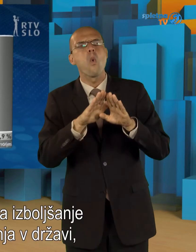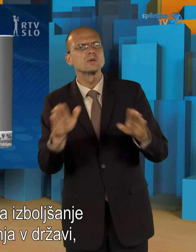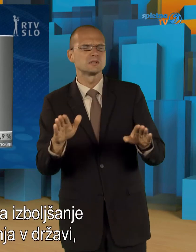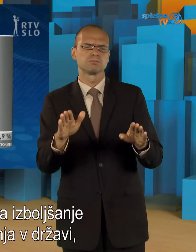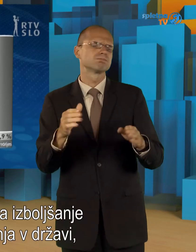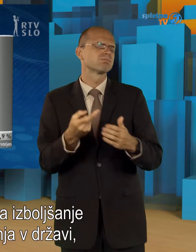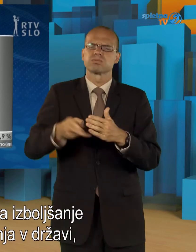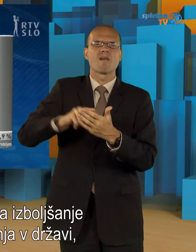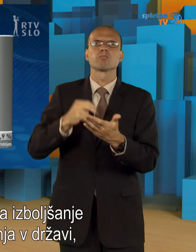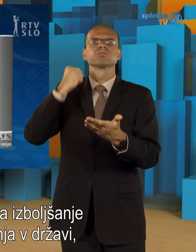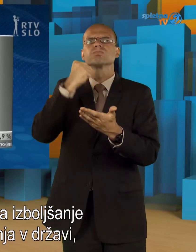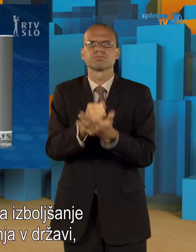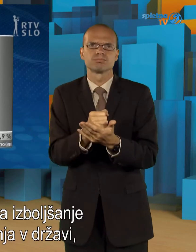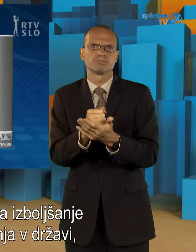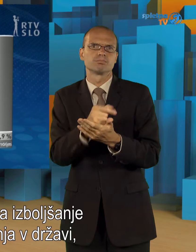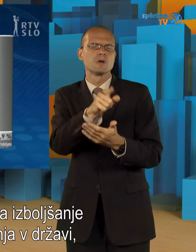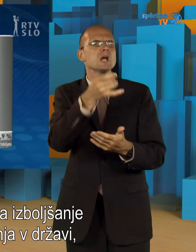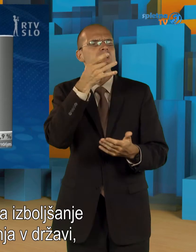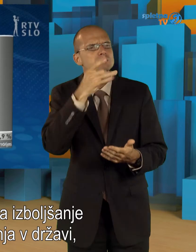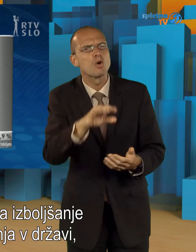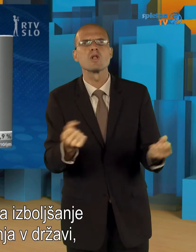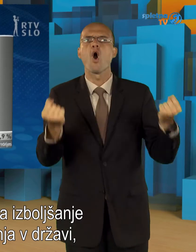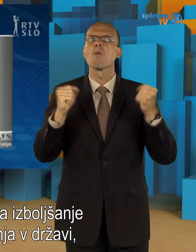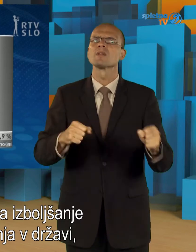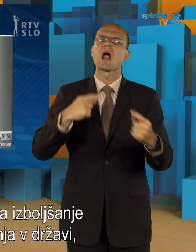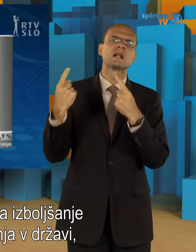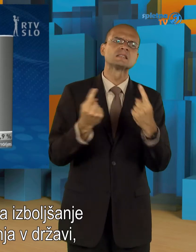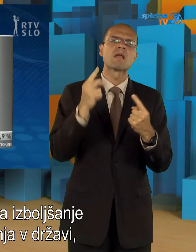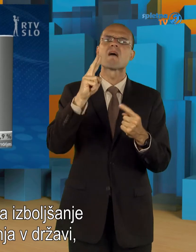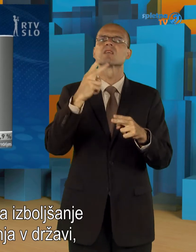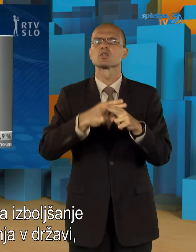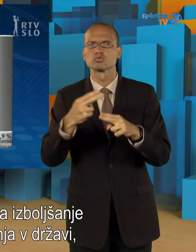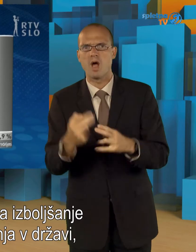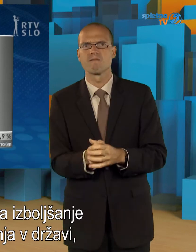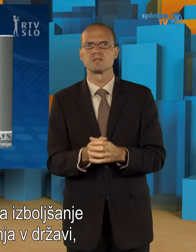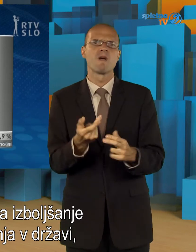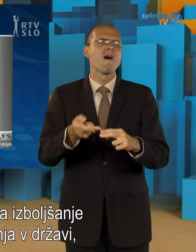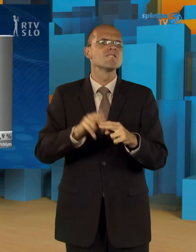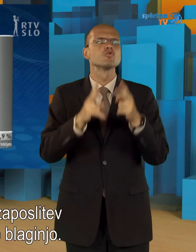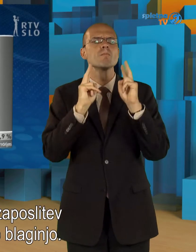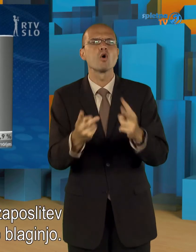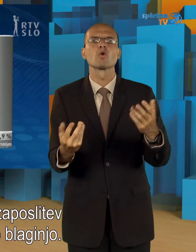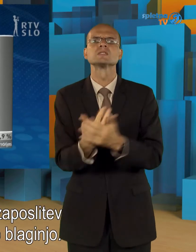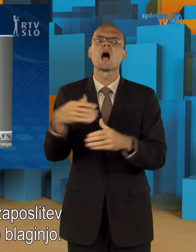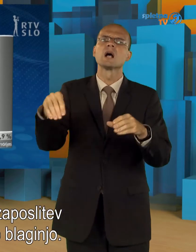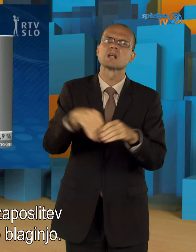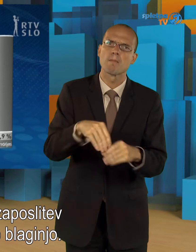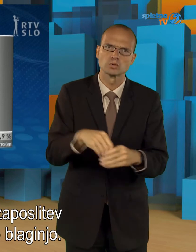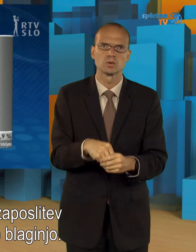Vsi pretežno ciljajo na izboljšanje gospodarskega stanja v državi, več možnosti za zaposlitev in večjo